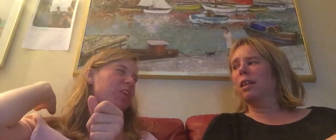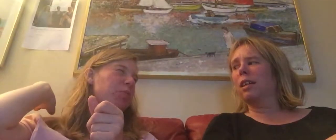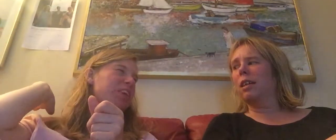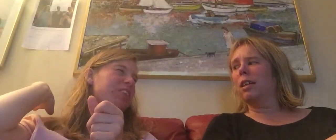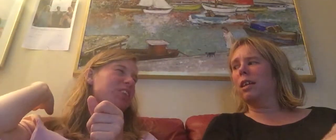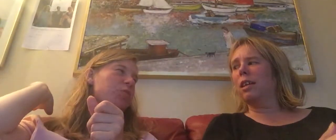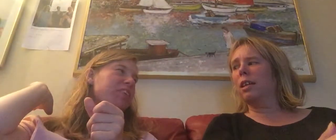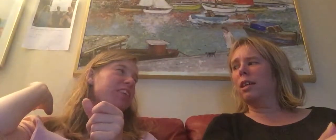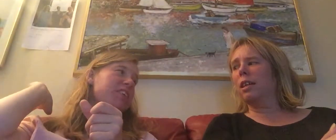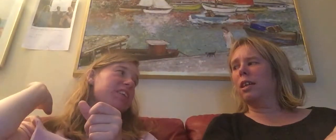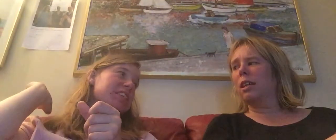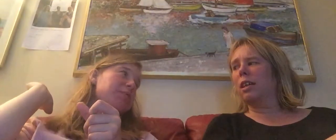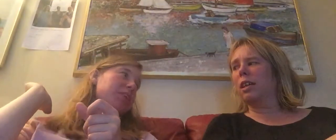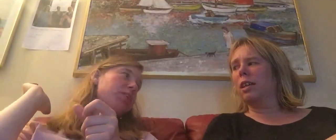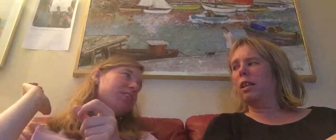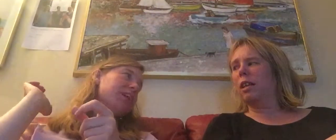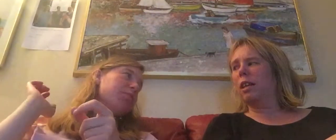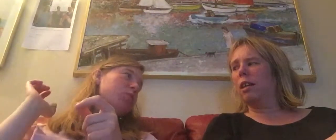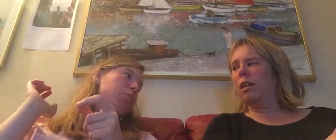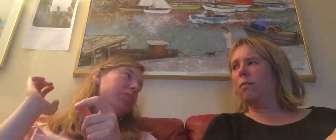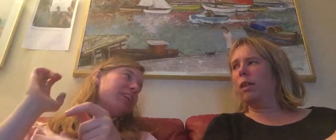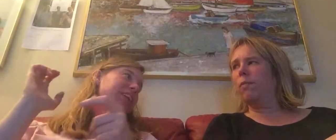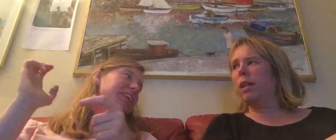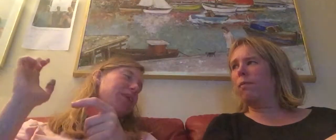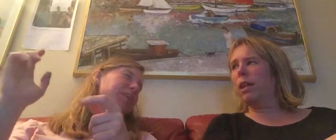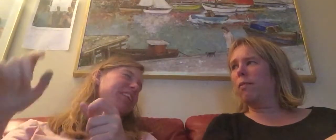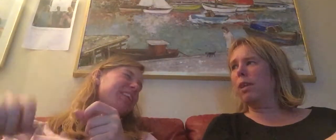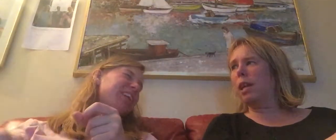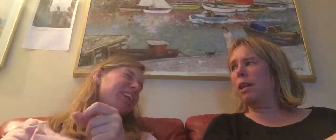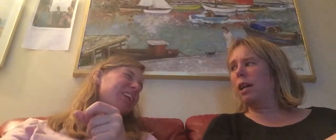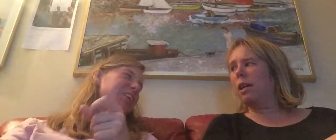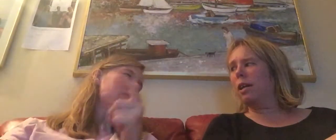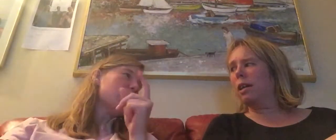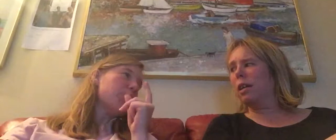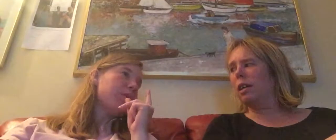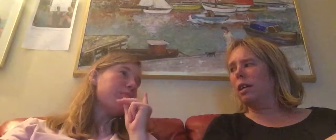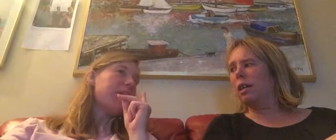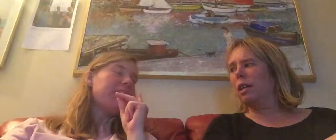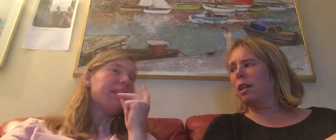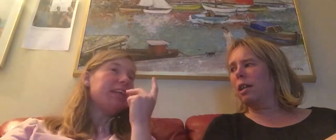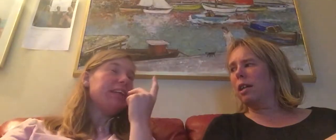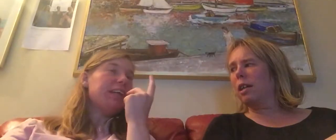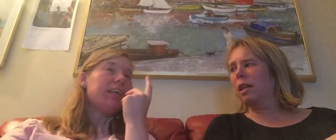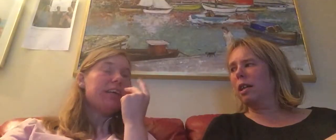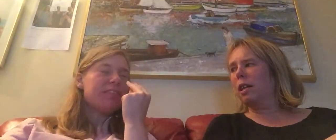må leva. Så tog inte. Namn, ska ta ditt namn? Jag må leva. Vilka Anna? Som är med